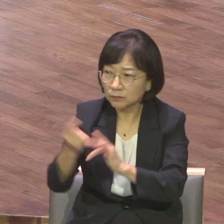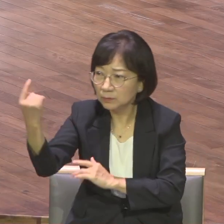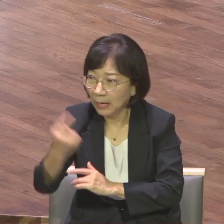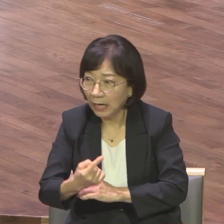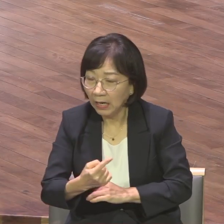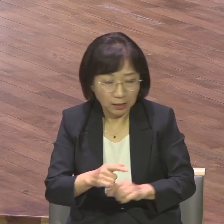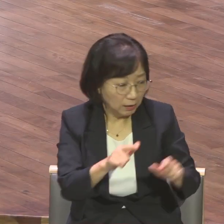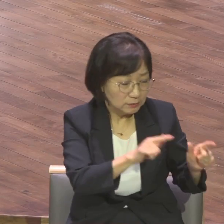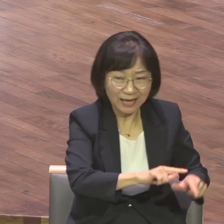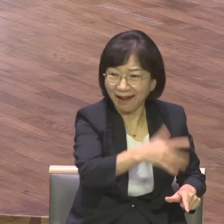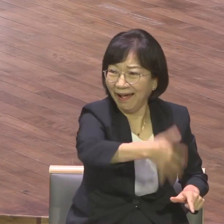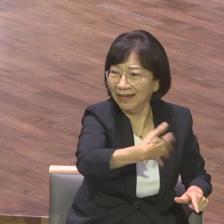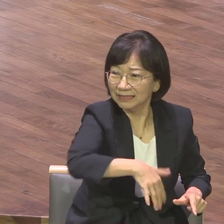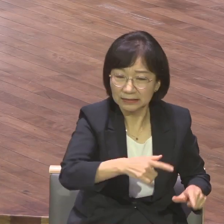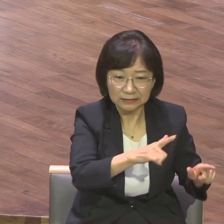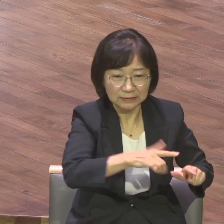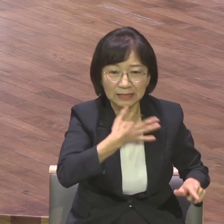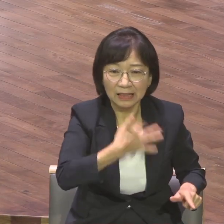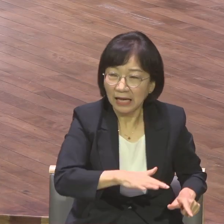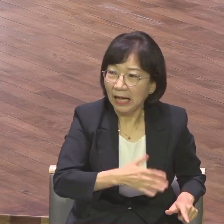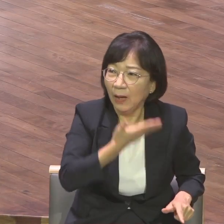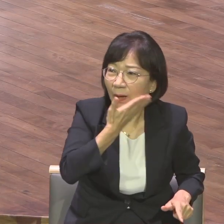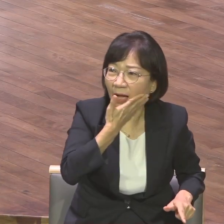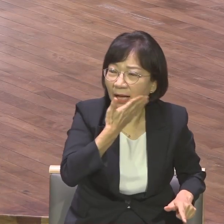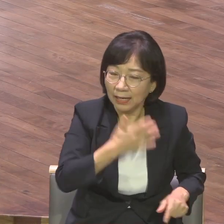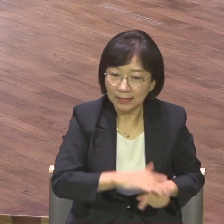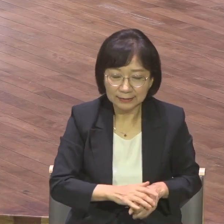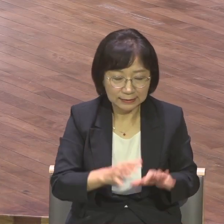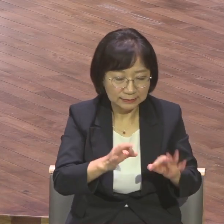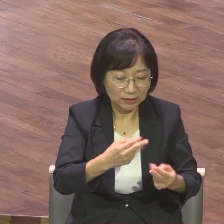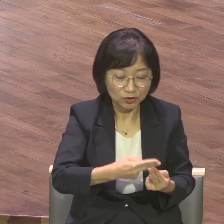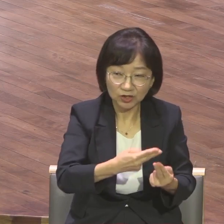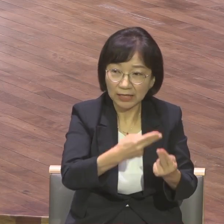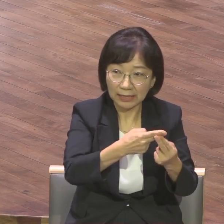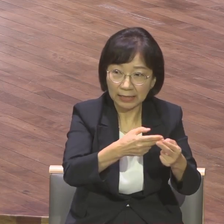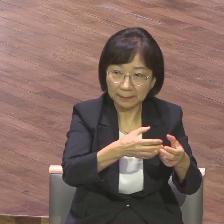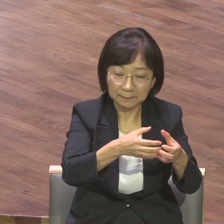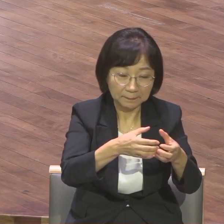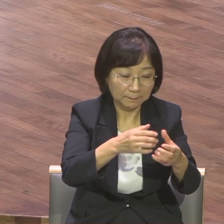죽으라고 적금해놨는데 그 적금도 못하고 내가 가야 되나 그렇습니까?